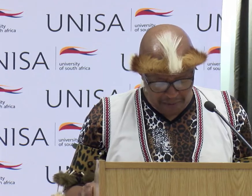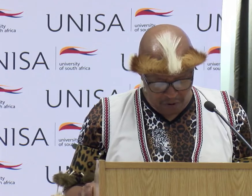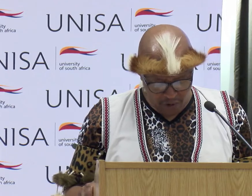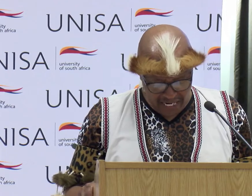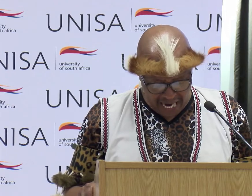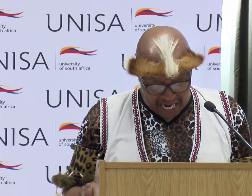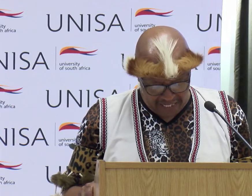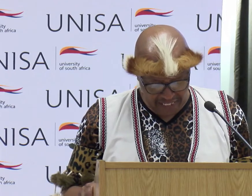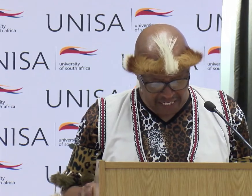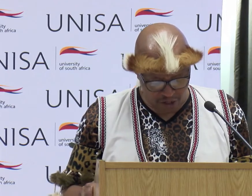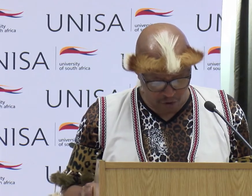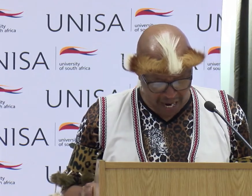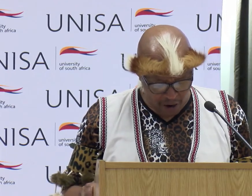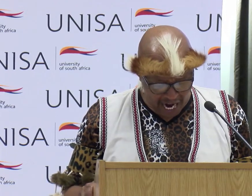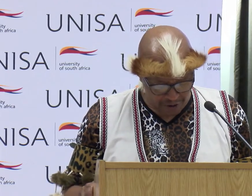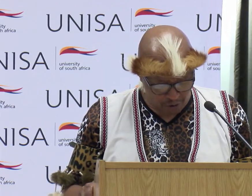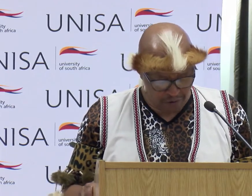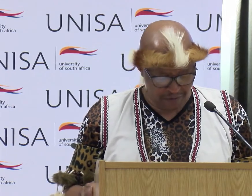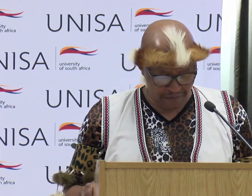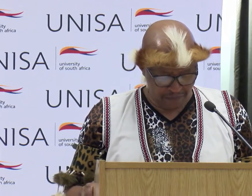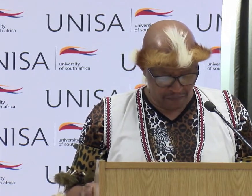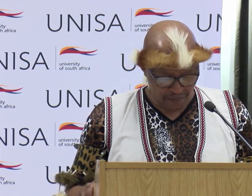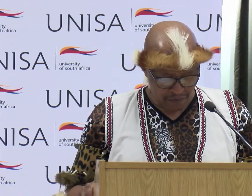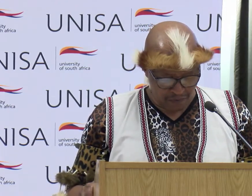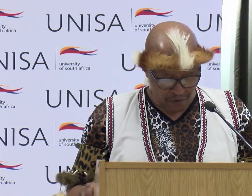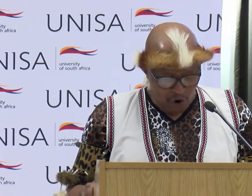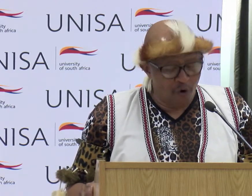ukukhala kwengane ikhalela uma wayo